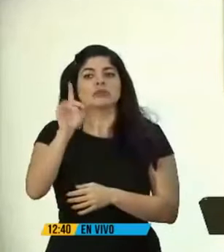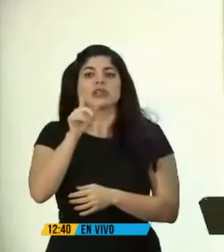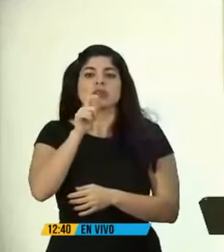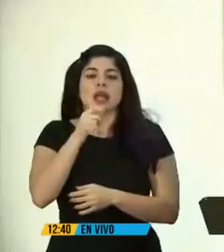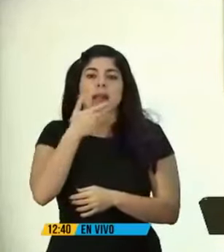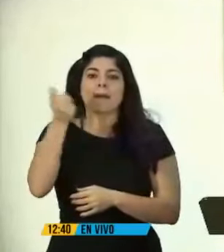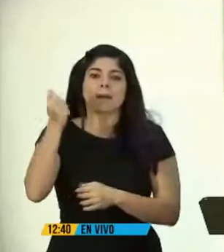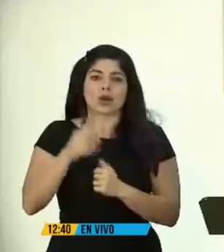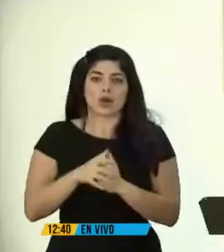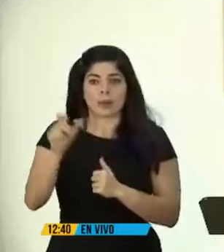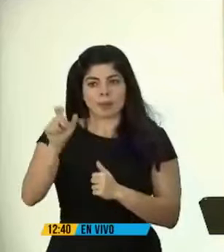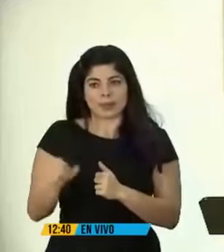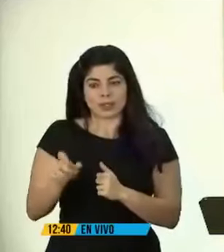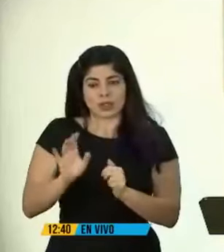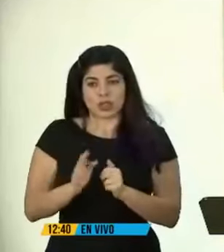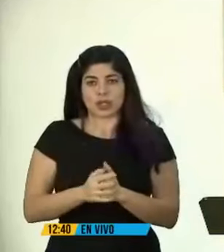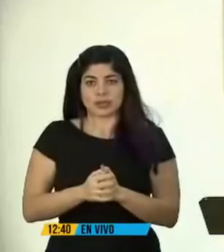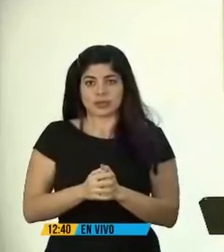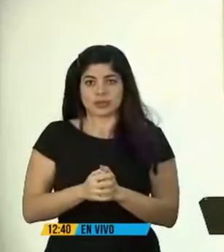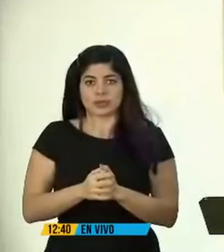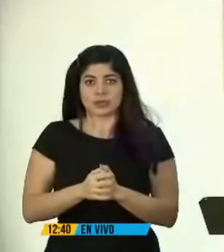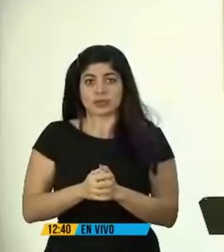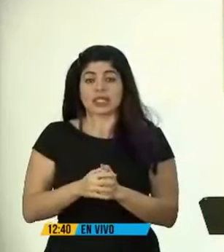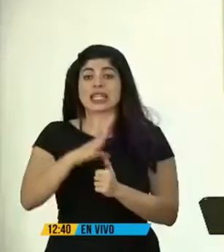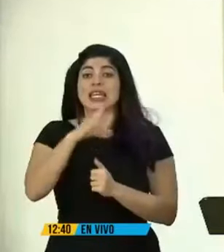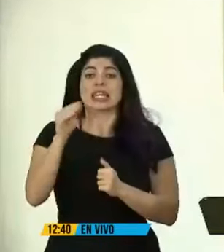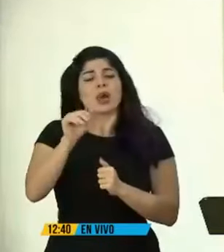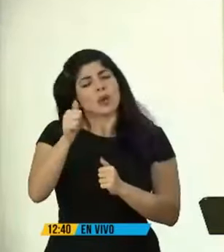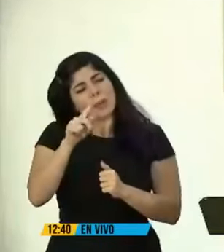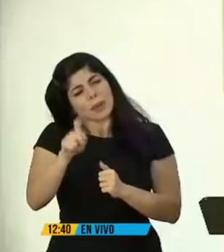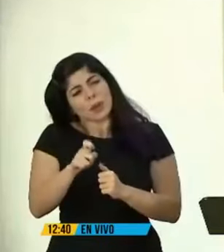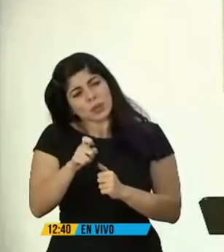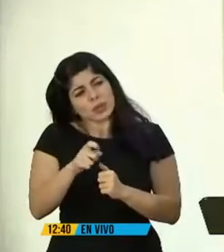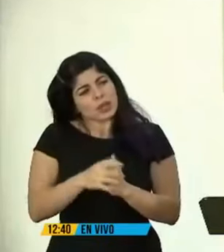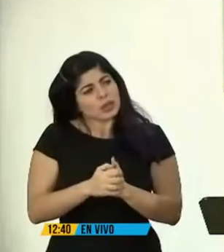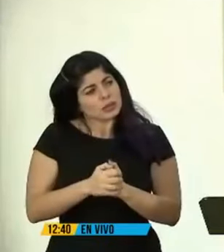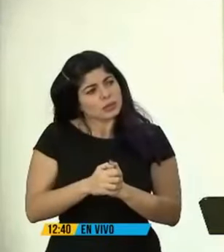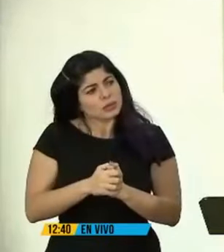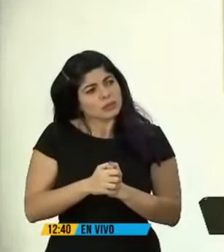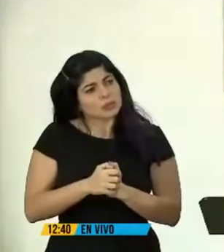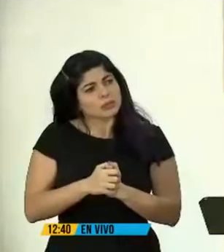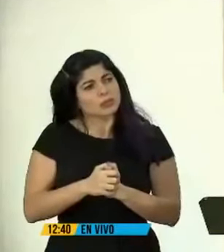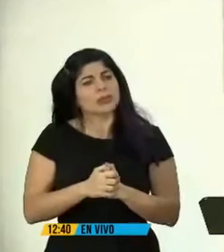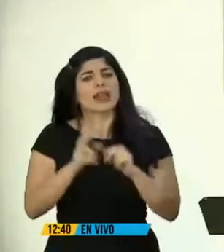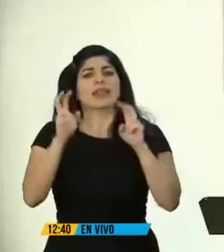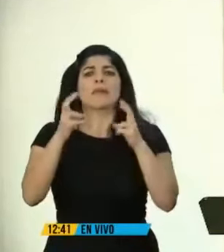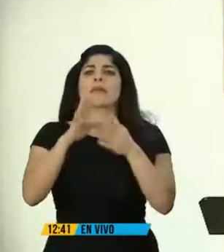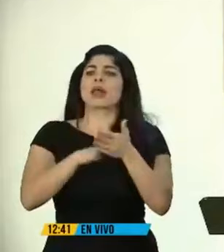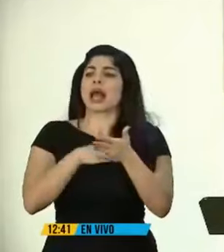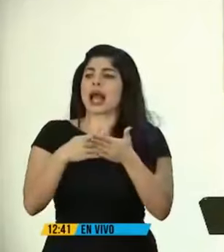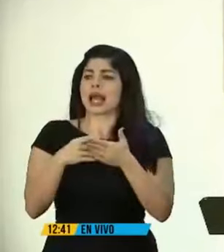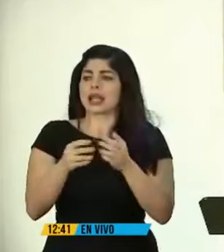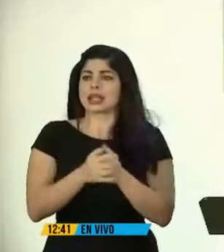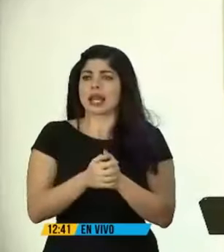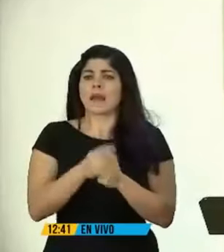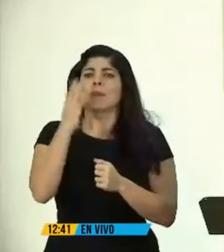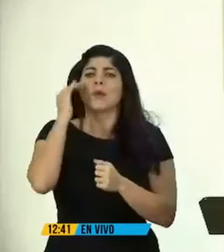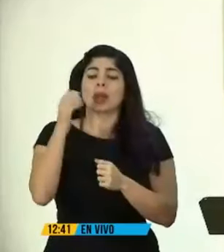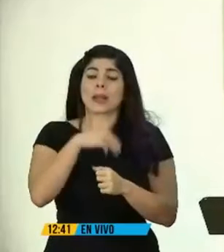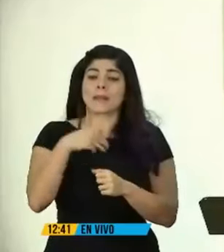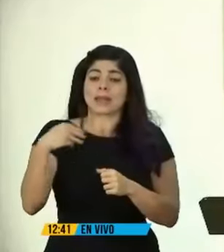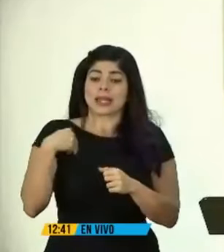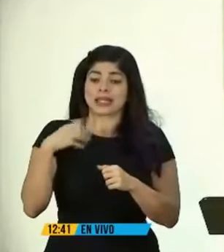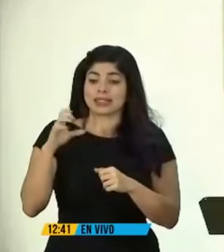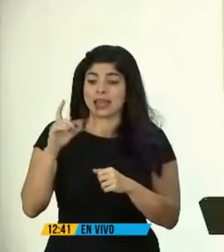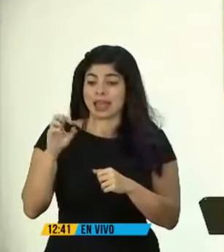la mejor persona. Y la otra pregunta que me hizo Marco, disculpe. El tema de la agenda, doña Nancy, porque la salida del ministro